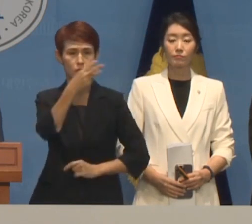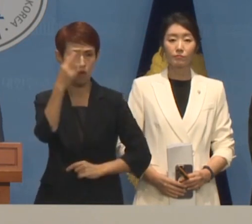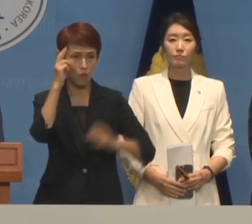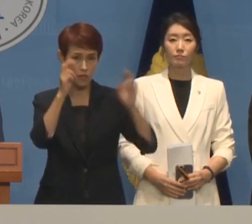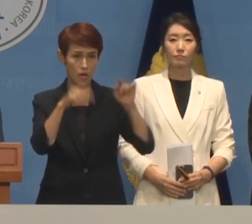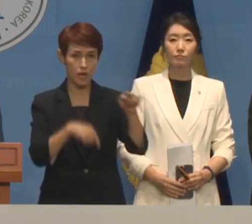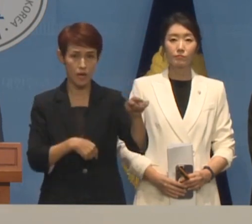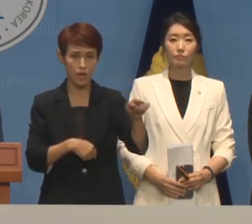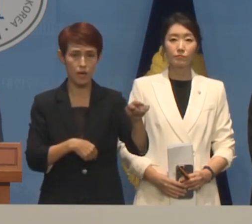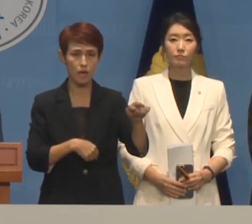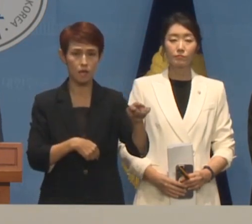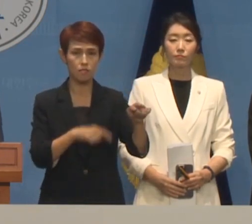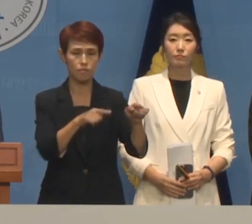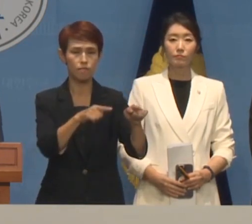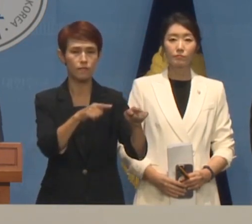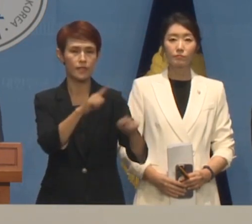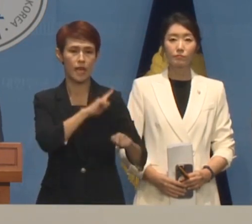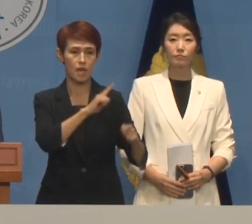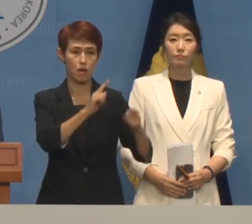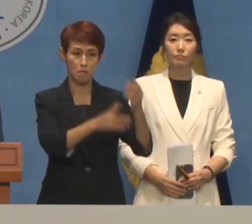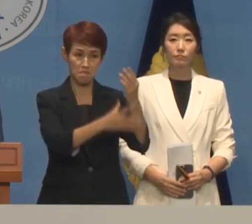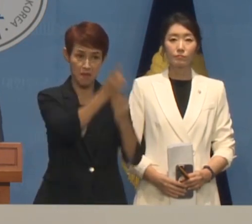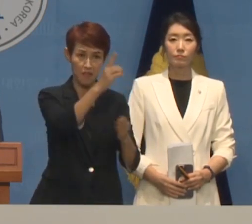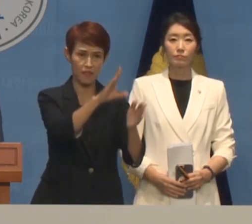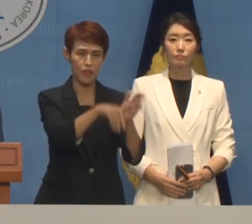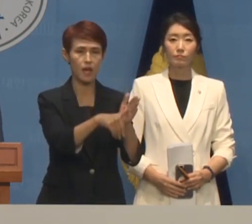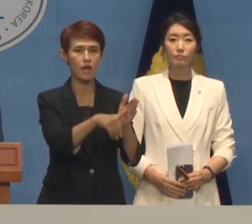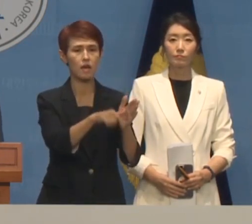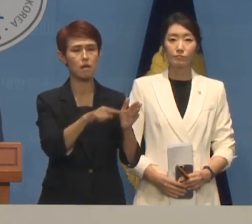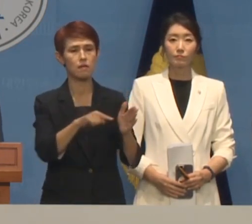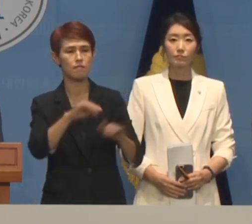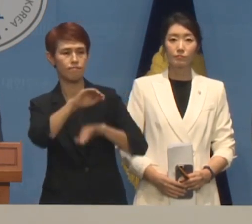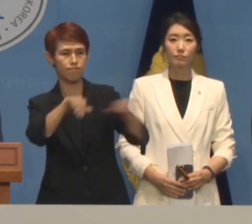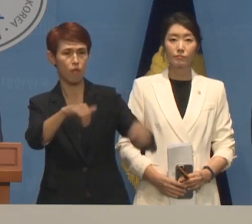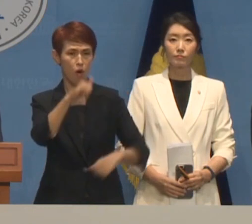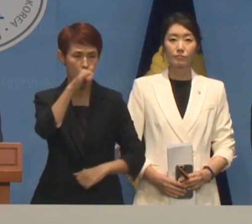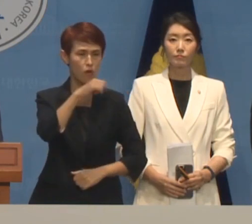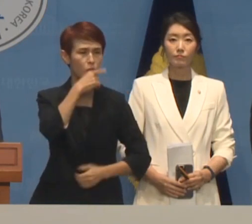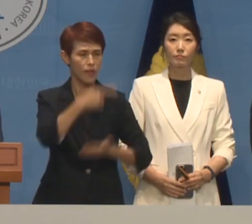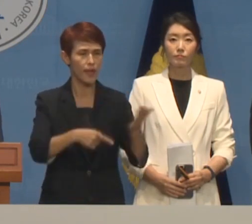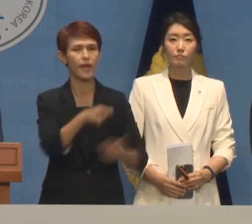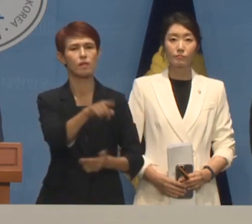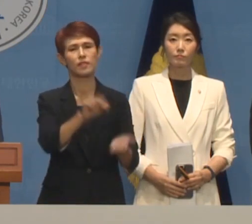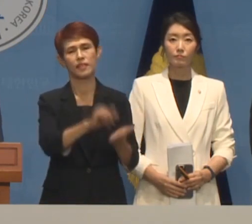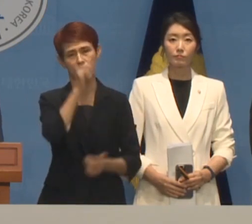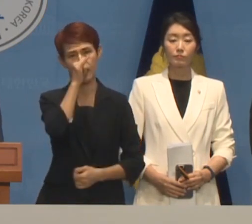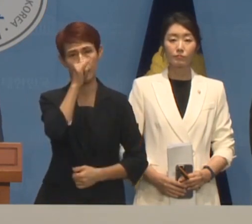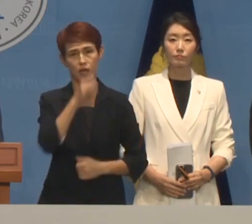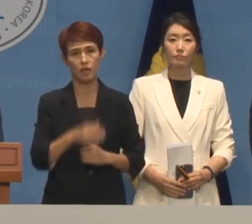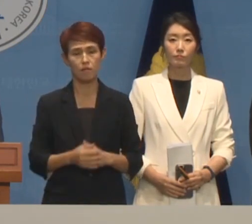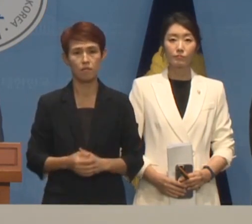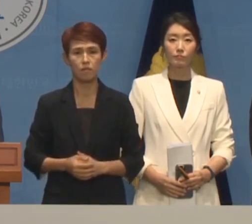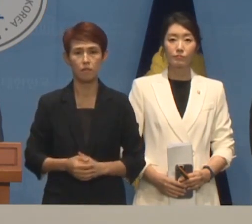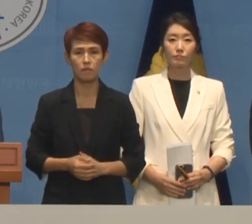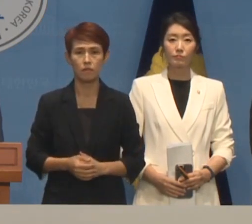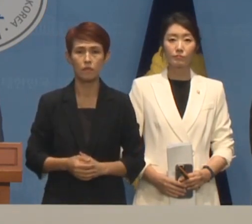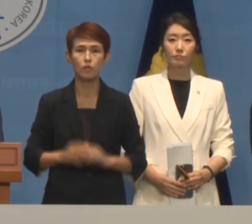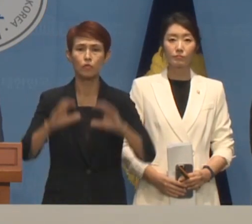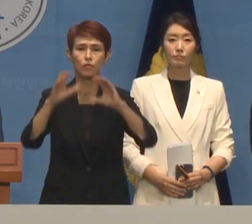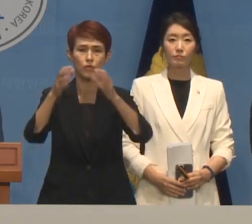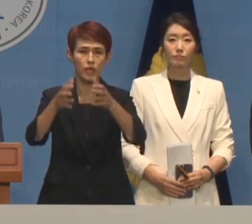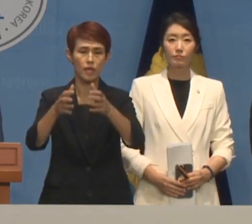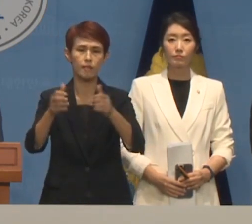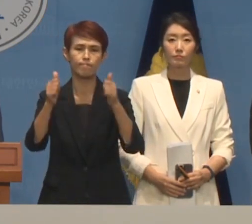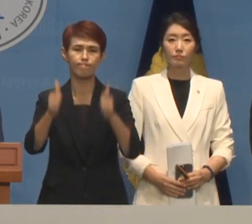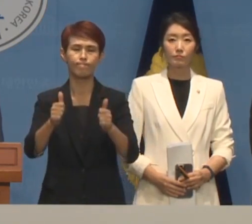위한 삼성물산 제일모직 합병 과정에 부당하게 개입해 손해를 봤다며 ISDS를 통해서 국제